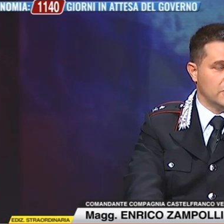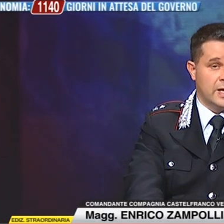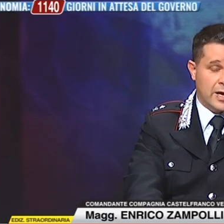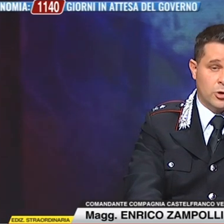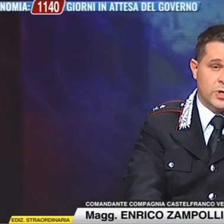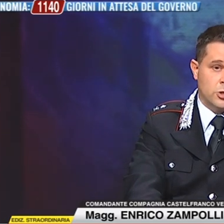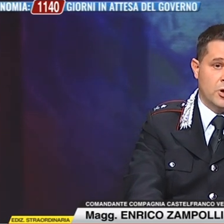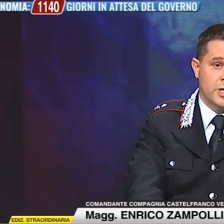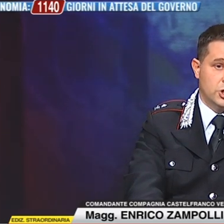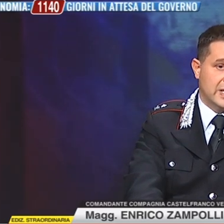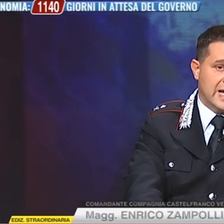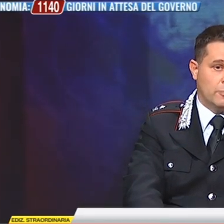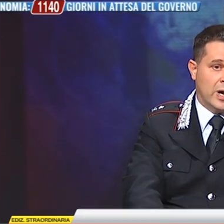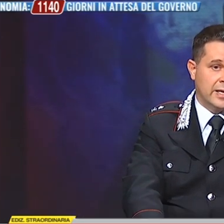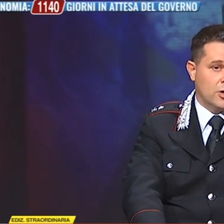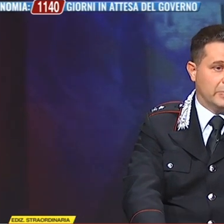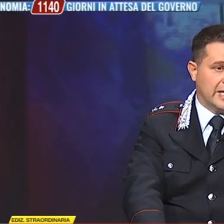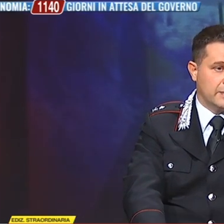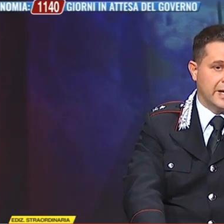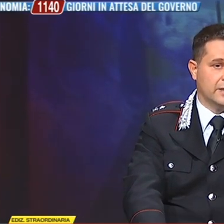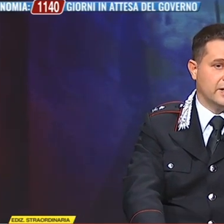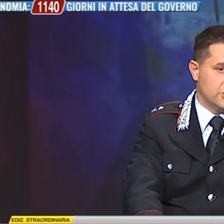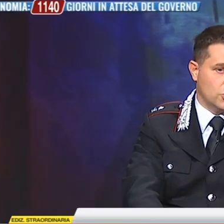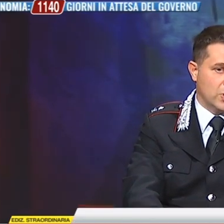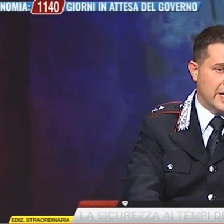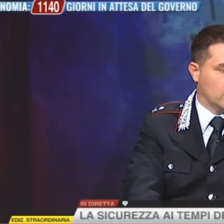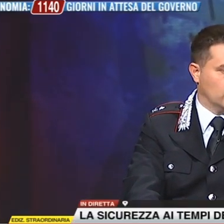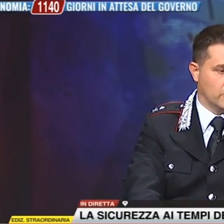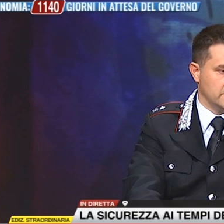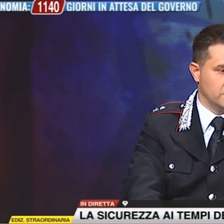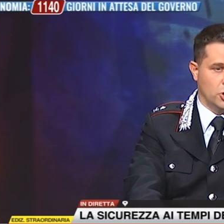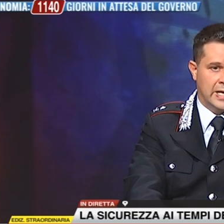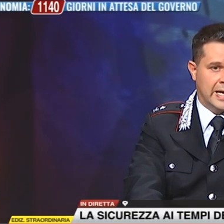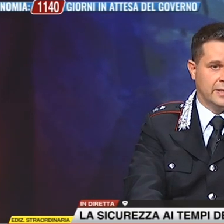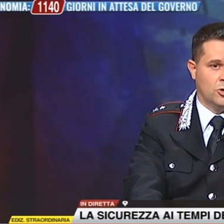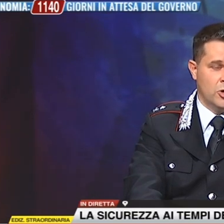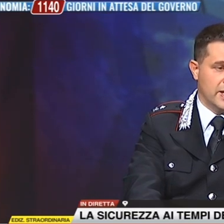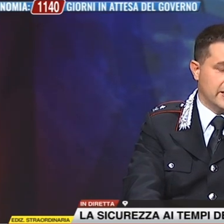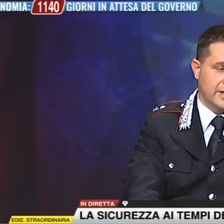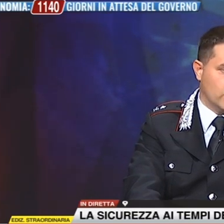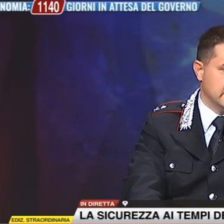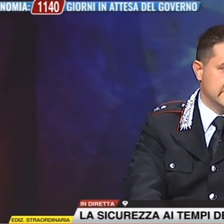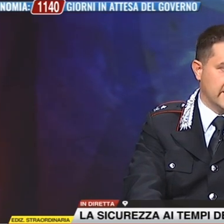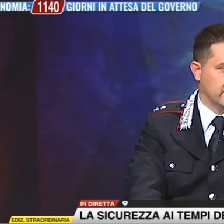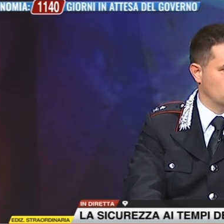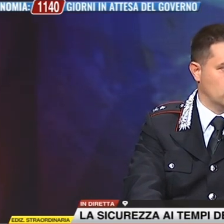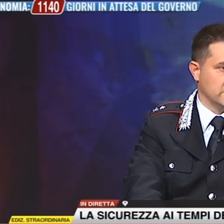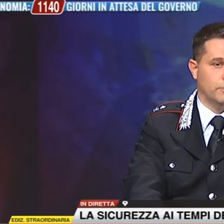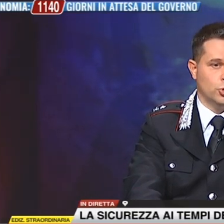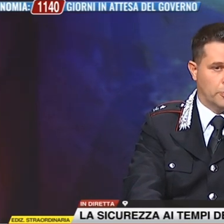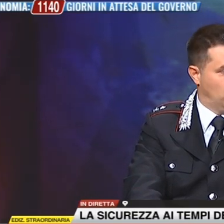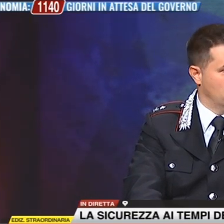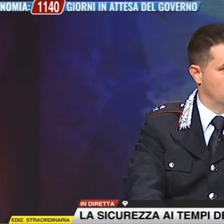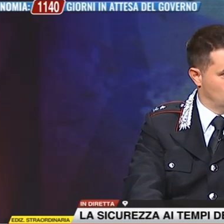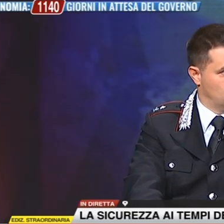successo. Ecco, in questo ci teniamo anche a raccomandare ai parenti di rassicurare qualora questi episodi accadano e tranquillizzare, che sono cose